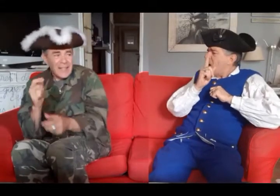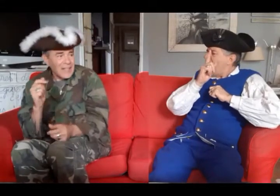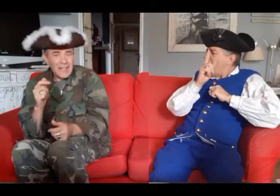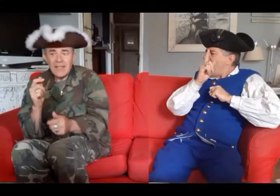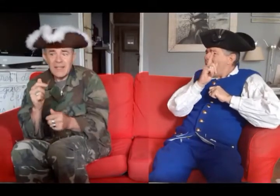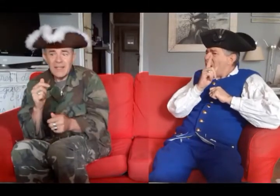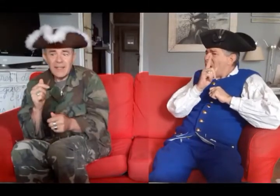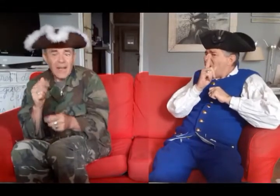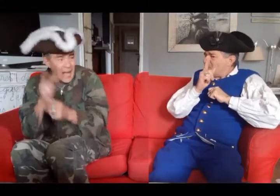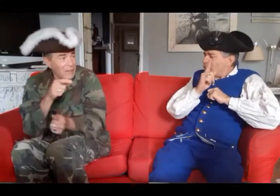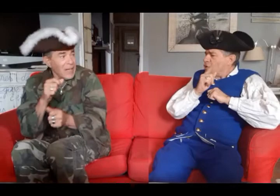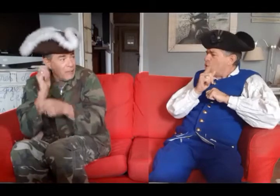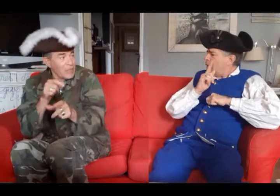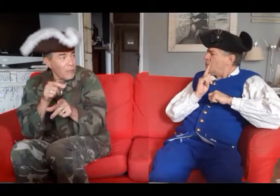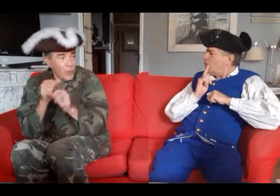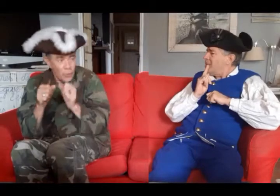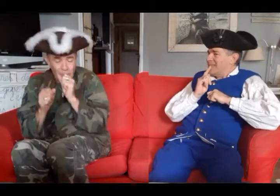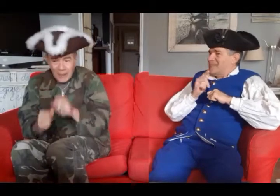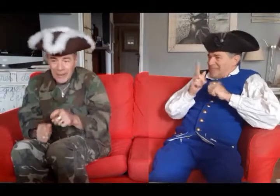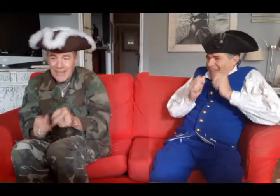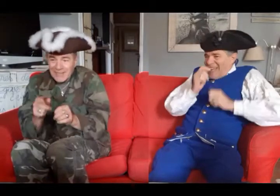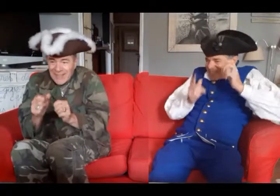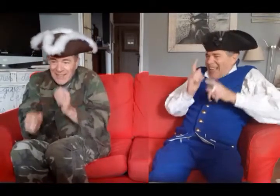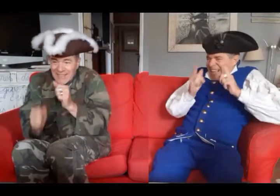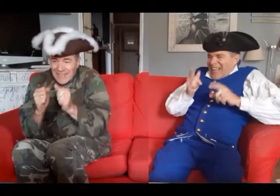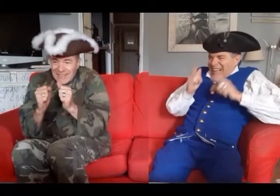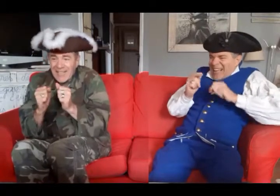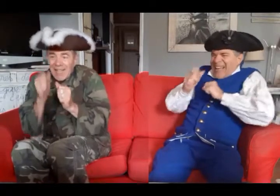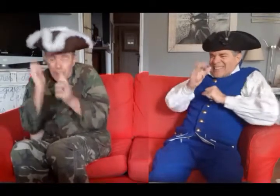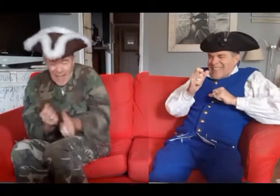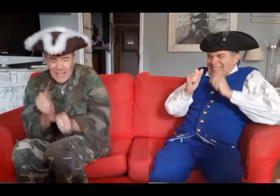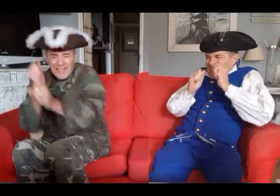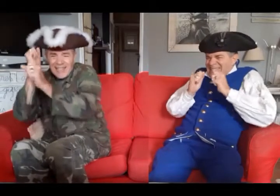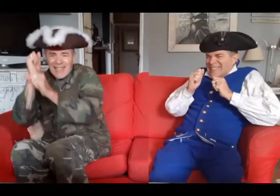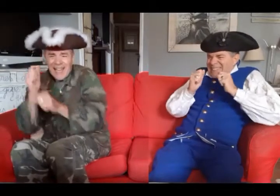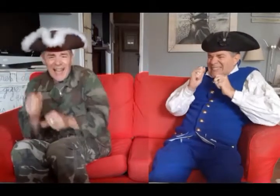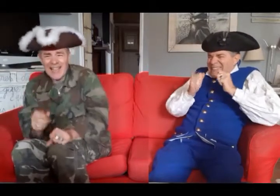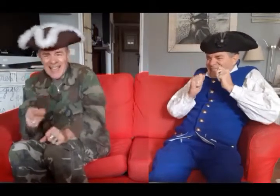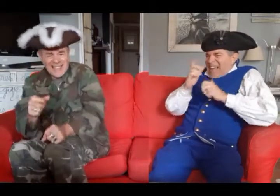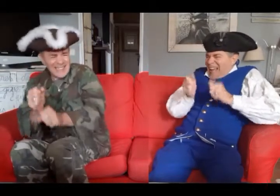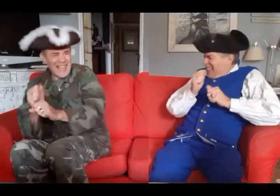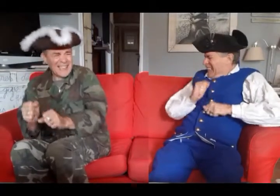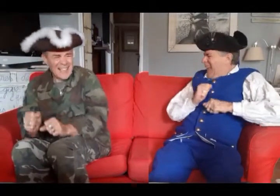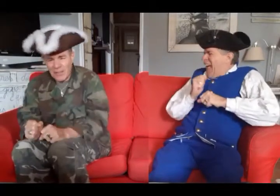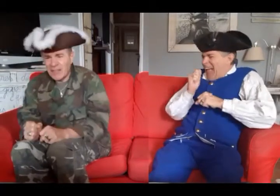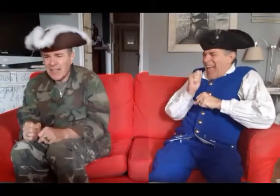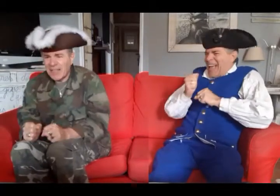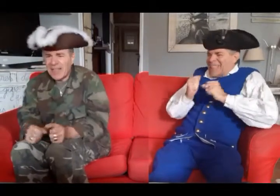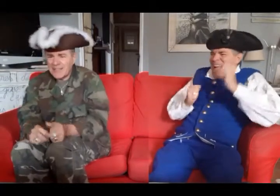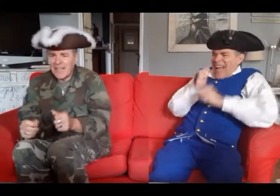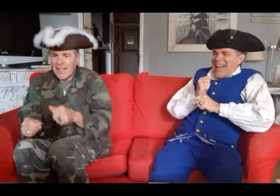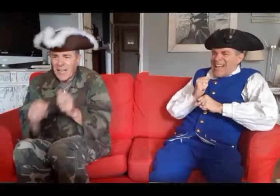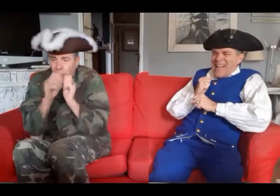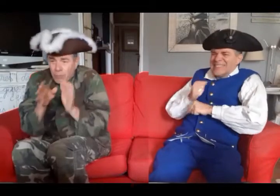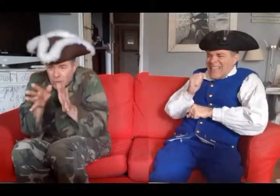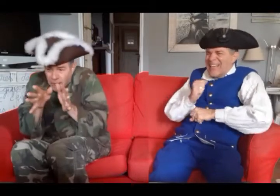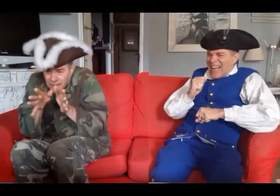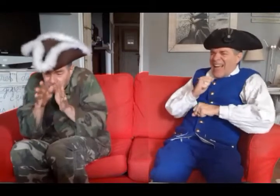qui avait les genoux à feu. Oui, les genoux en feu, oui. Un gars qui lèverait la tête. Un coup de coup sur la gueule. Tiens, pas ça.